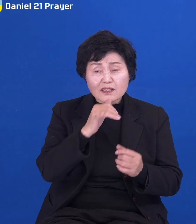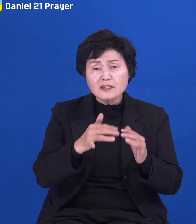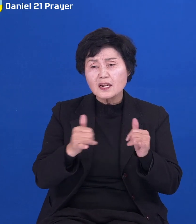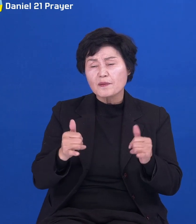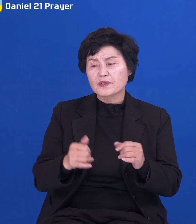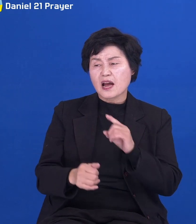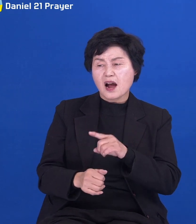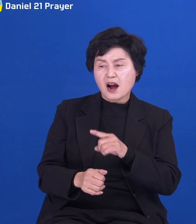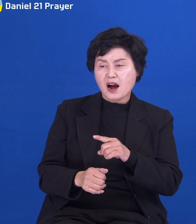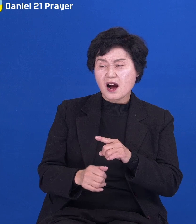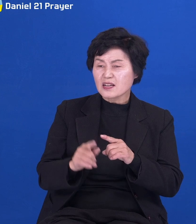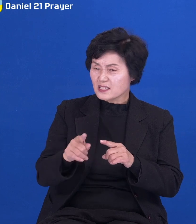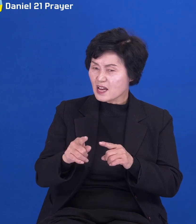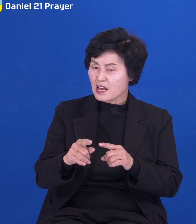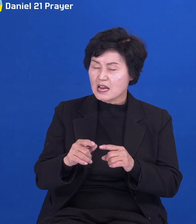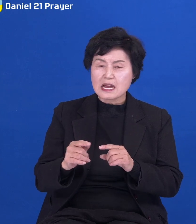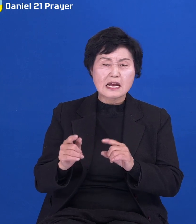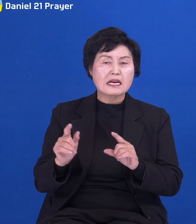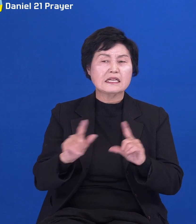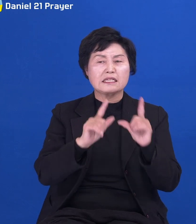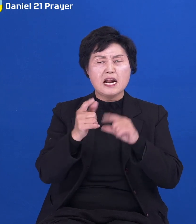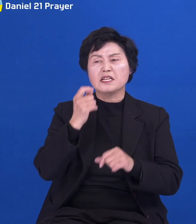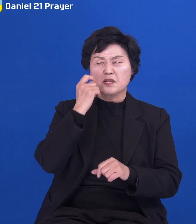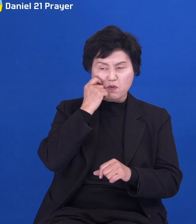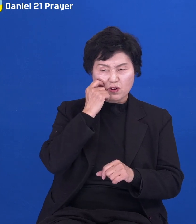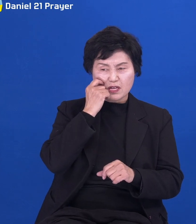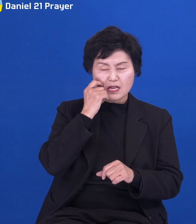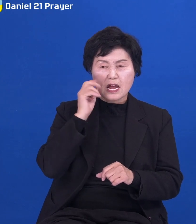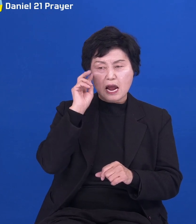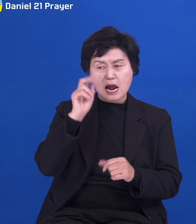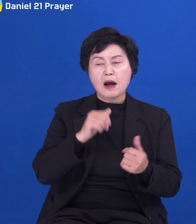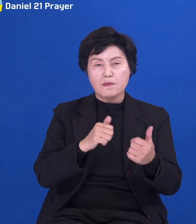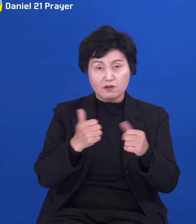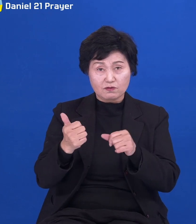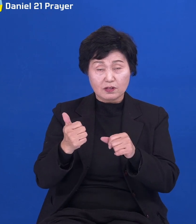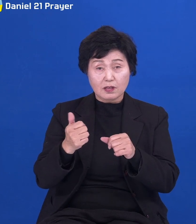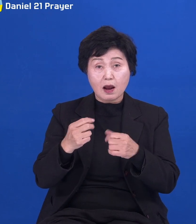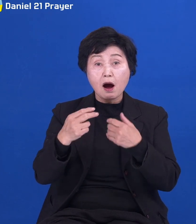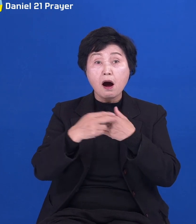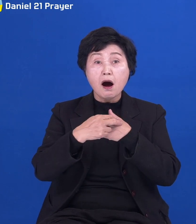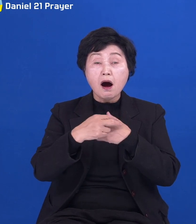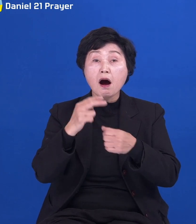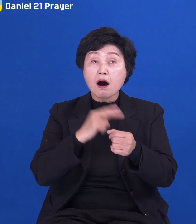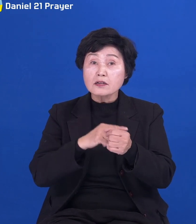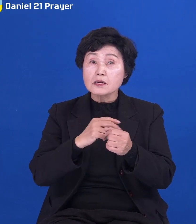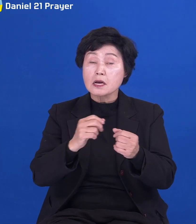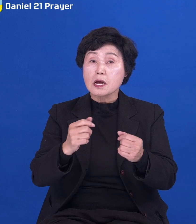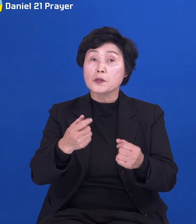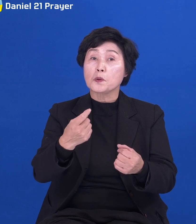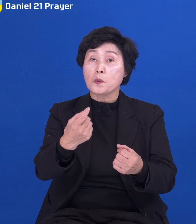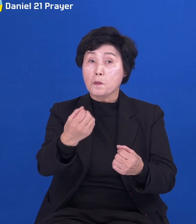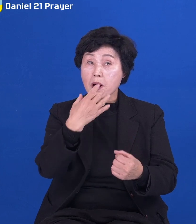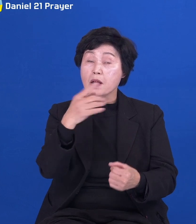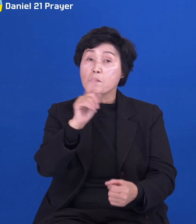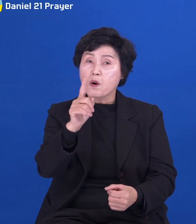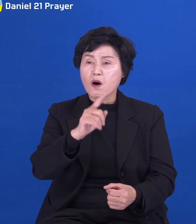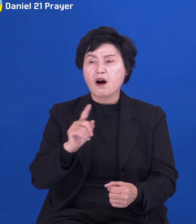살아나고 사형선고를 내린 상태였고 의사들도 와가지고 저를 보고는 야 소생 불가하다라고 판정을 지은